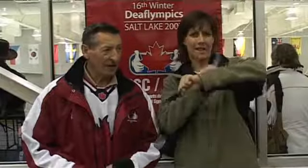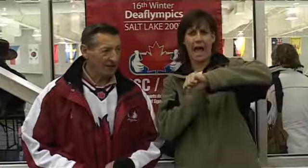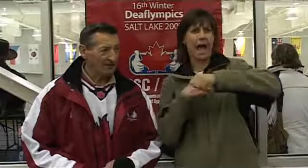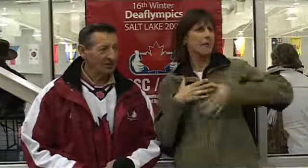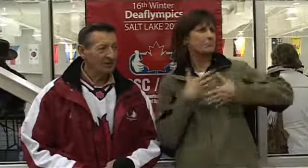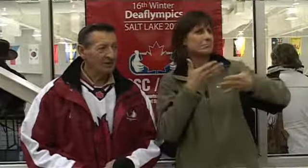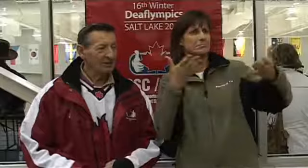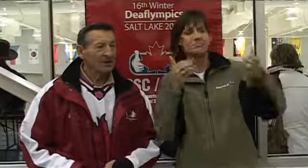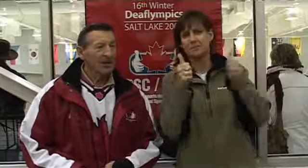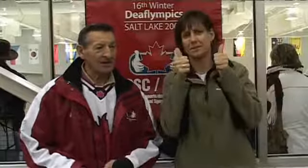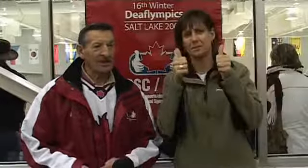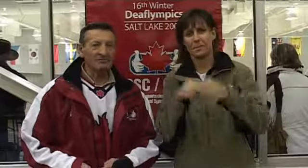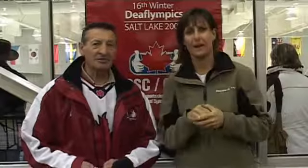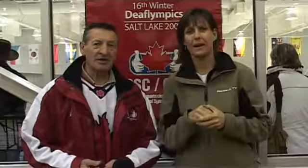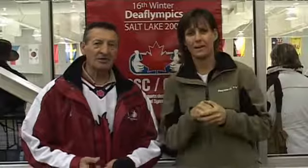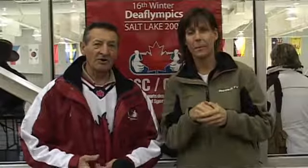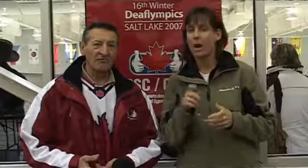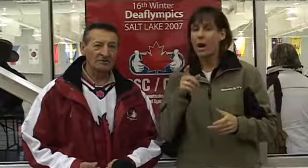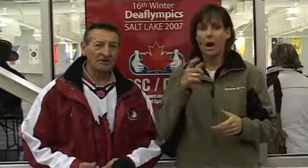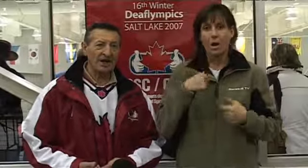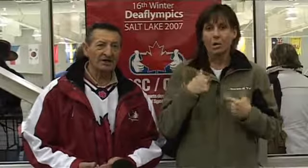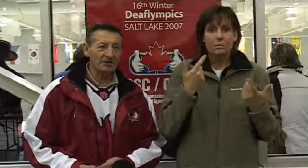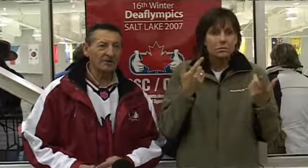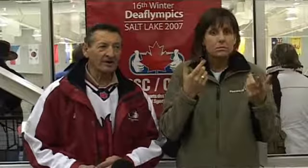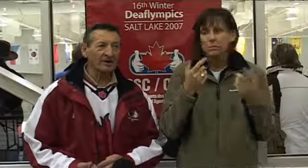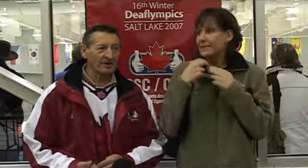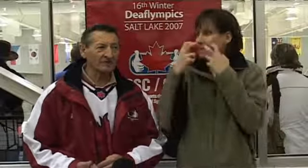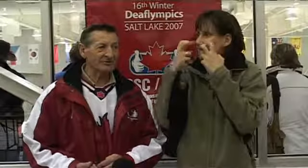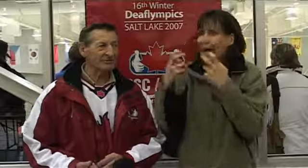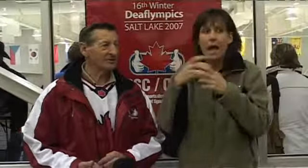And I can't believe how friendly everybody is.